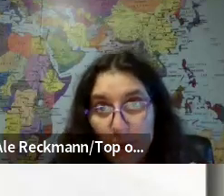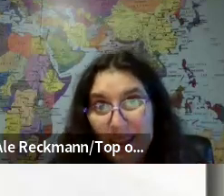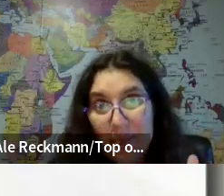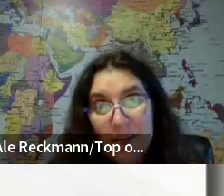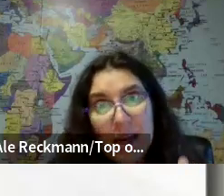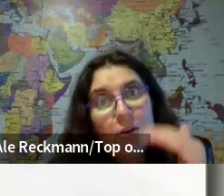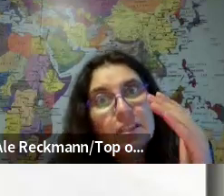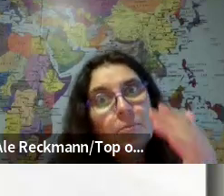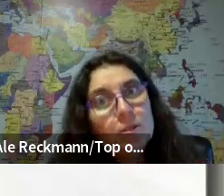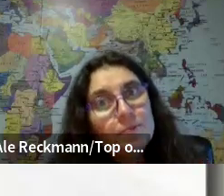somos una empresa privada, lo hacemos